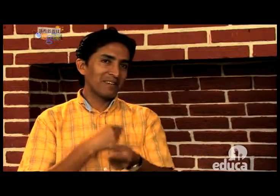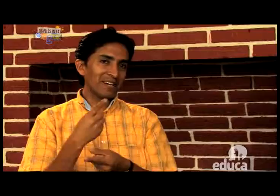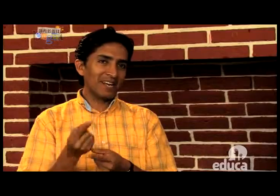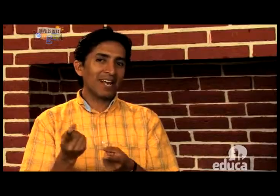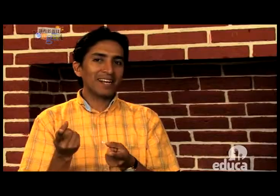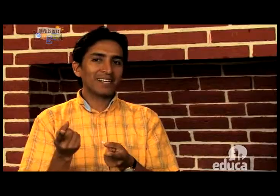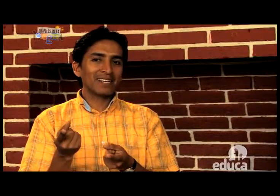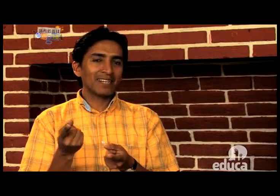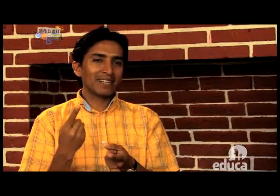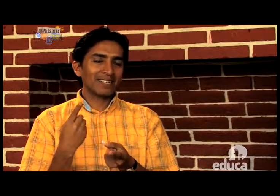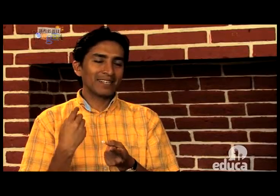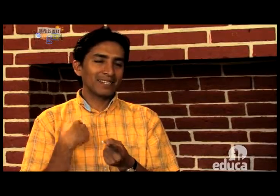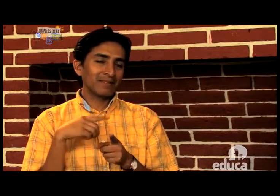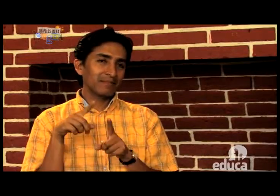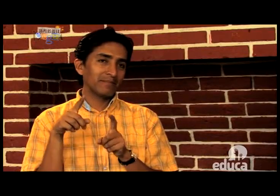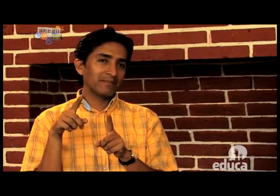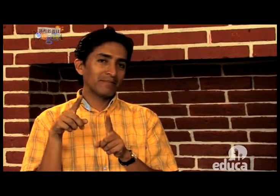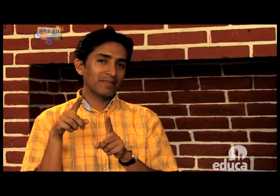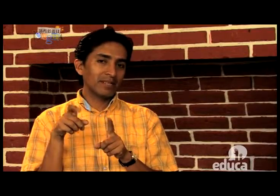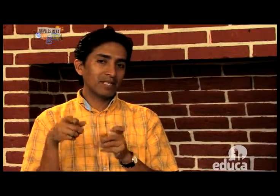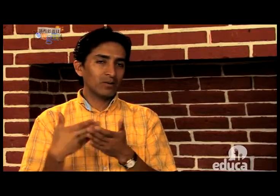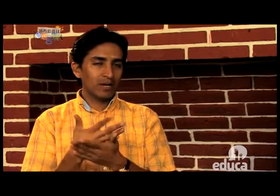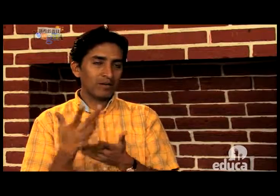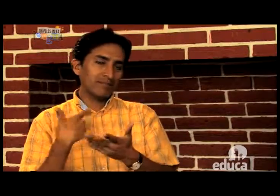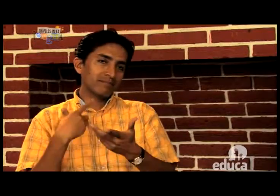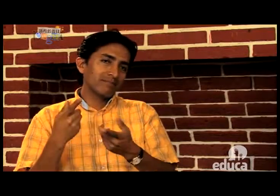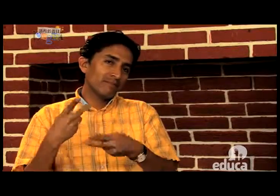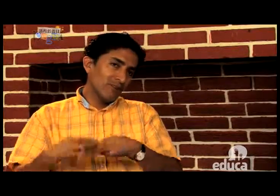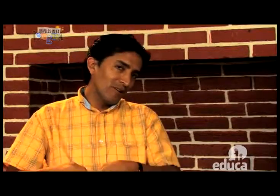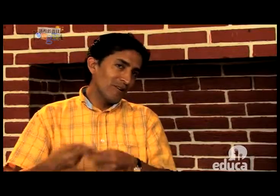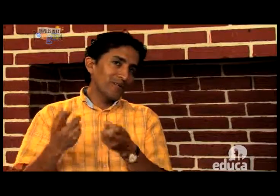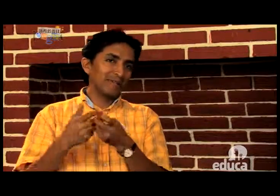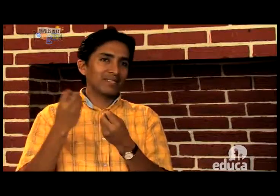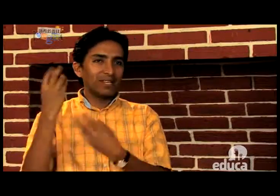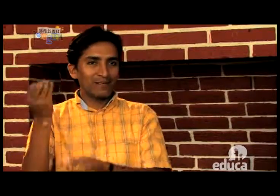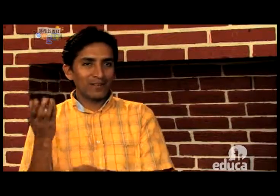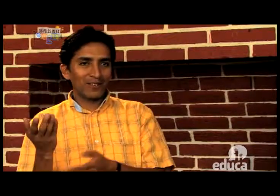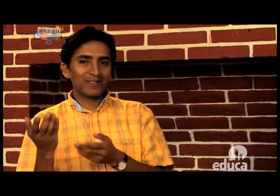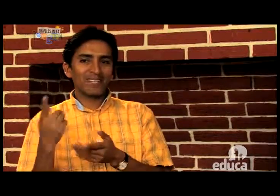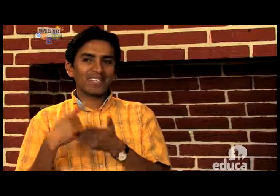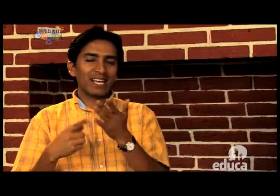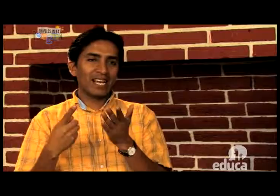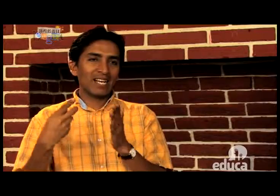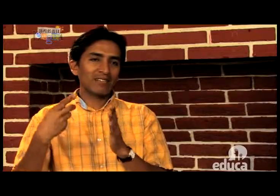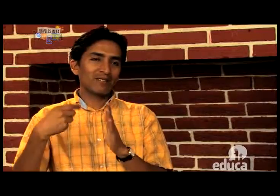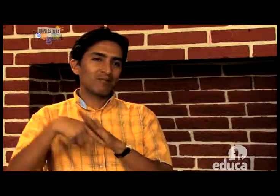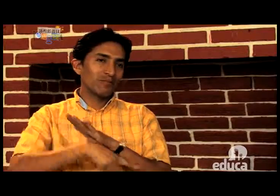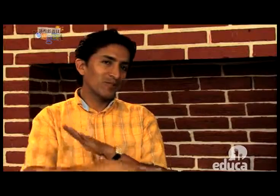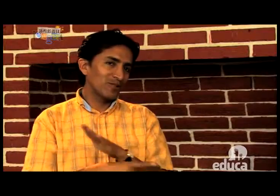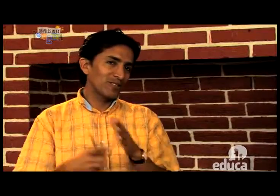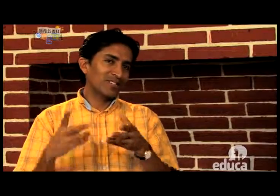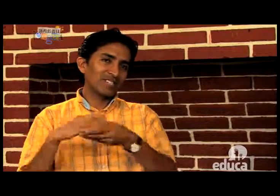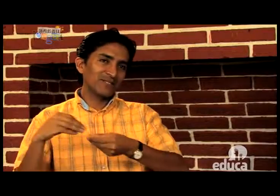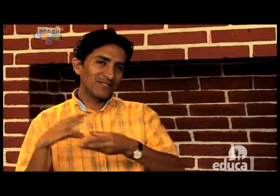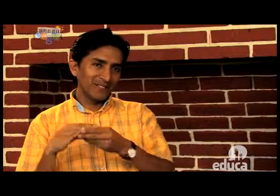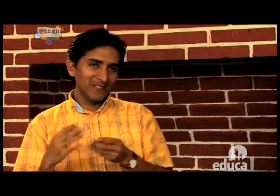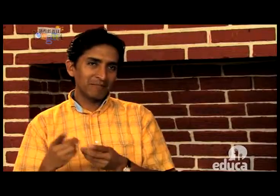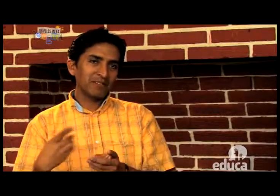Y parece que yo a ella también. Nos hicimos amigos, poco a poco nos fuimos conociendo, conversábamos